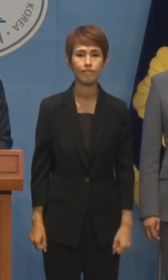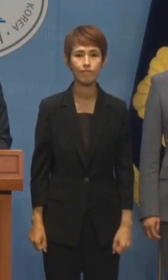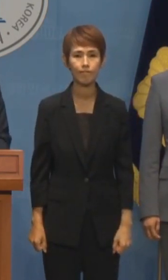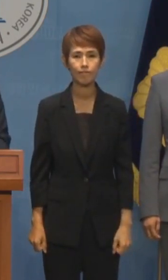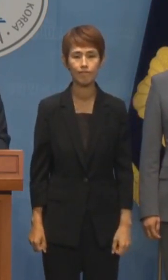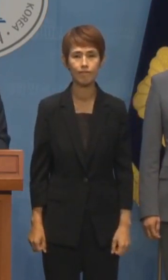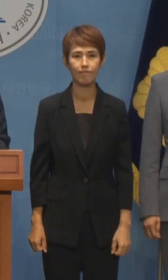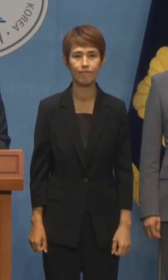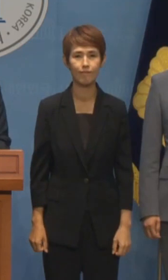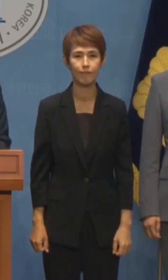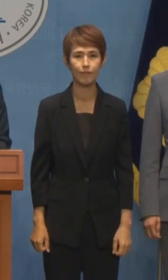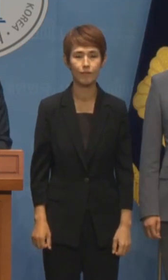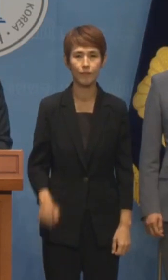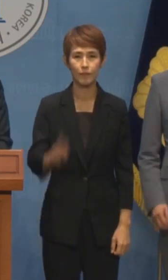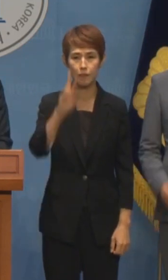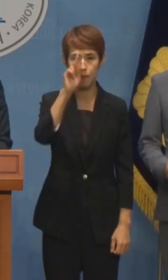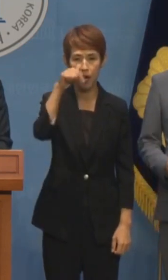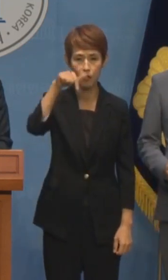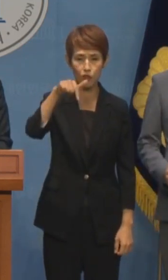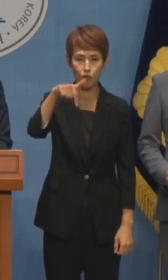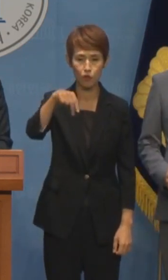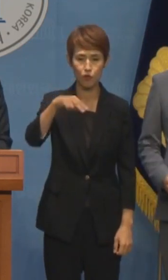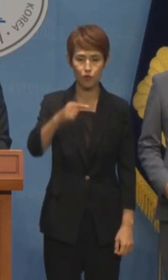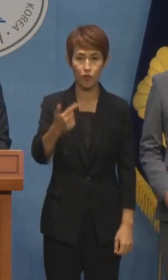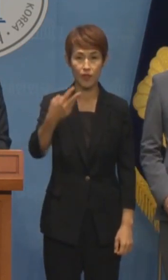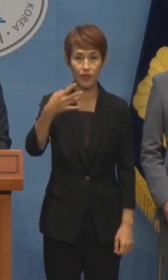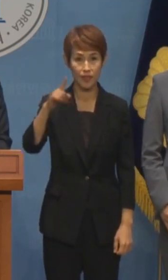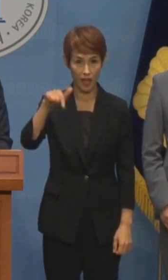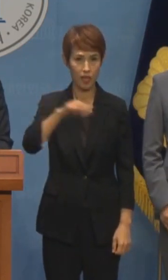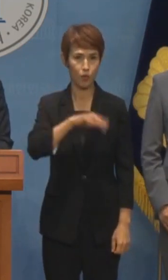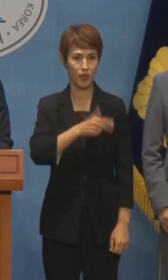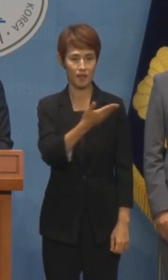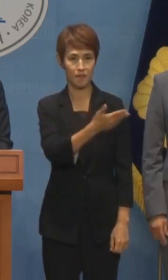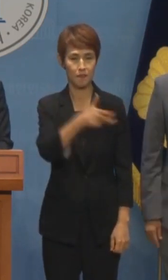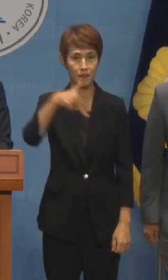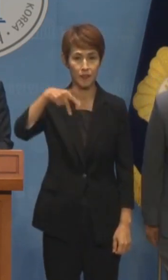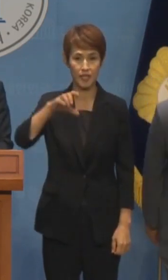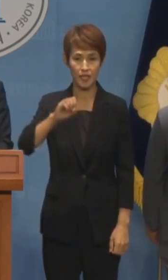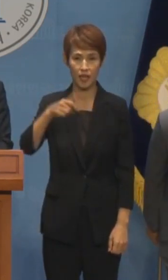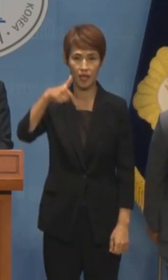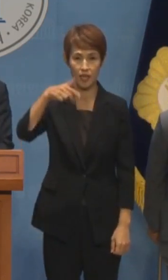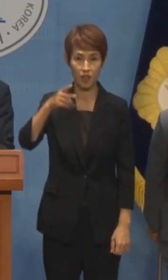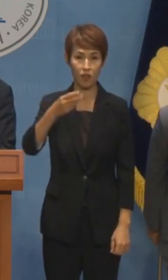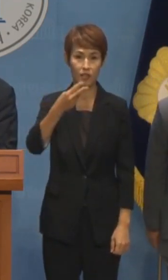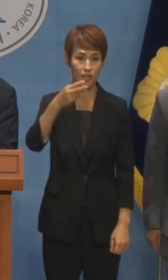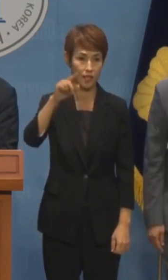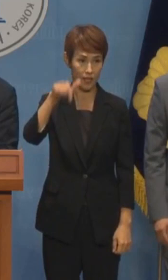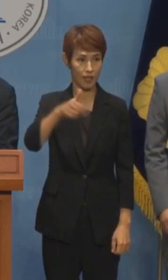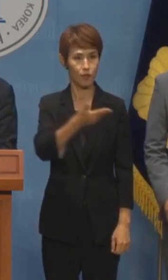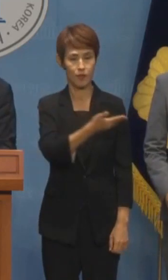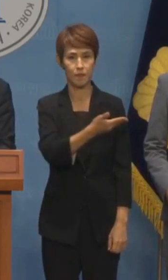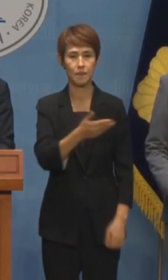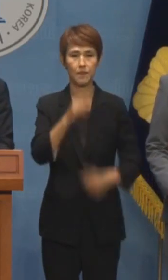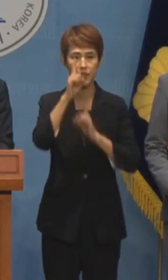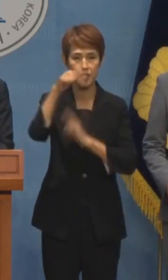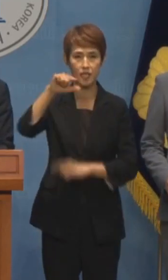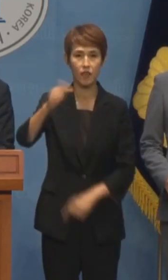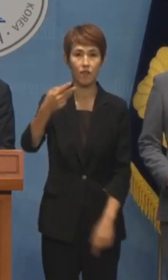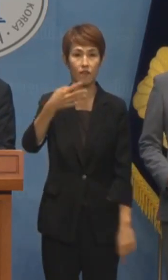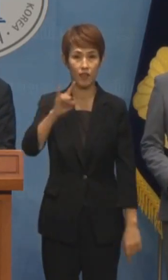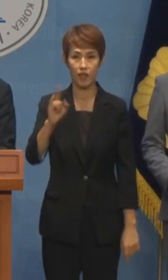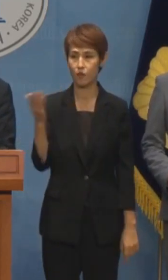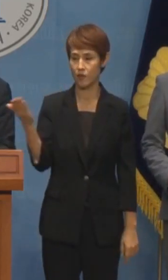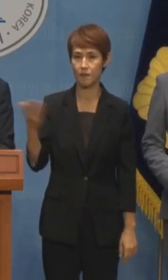왼쪽부터 소개해 드리겠습니다. 박균택 의원님 참석하셨습니다. 장경태 의원님이십니다. 이건태